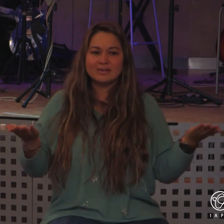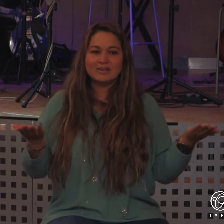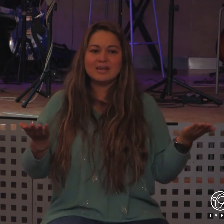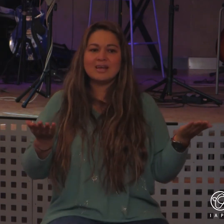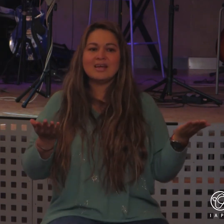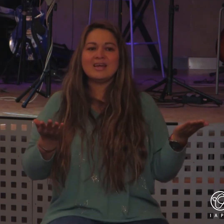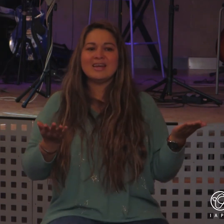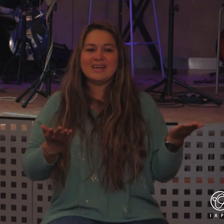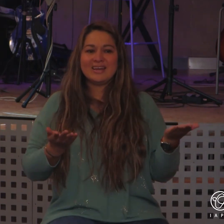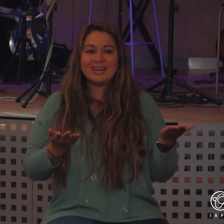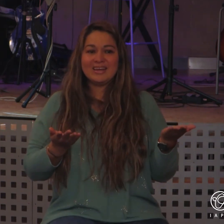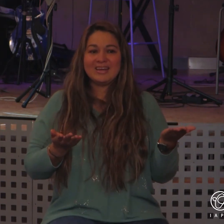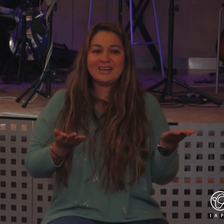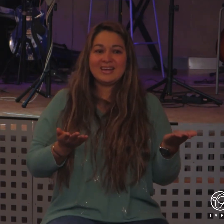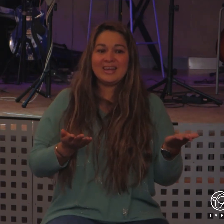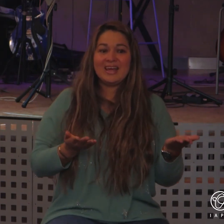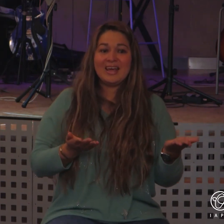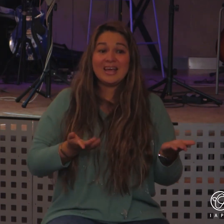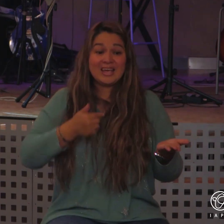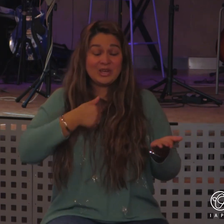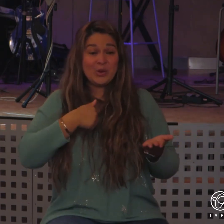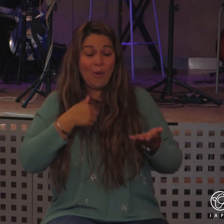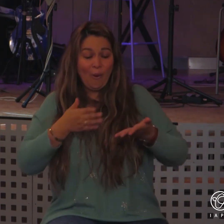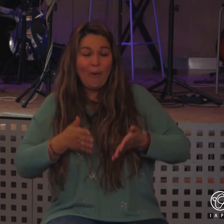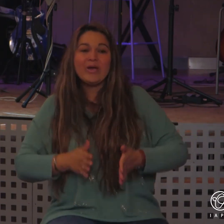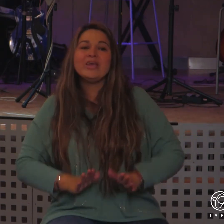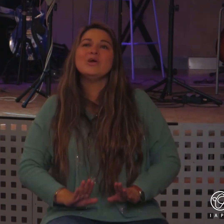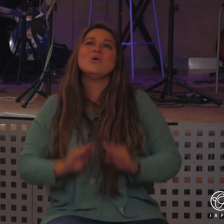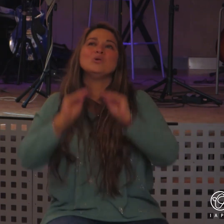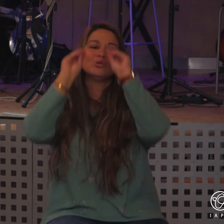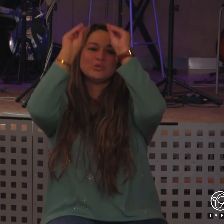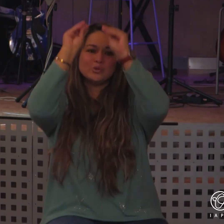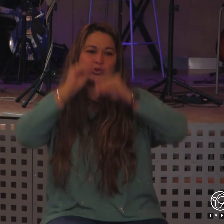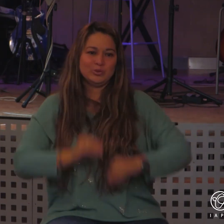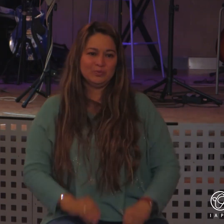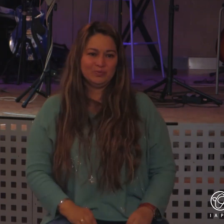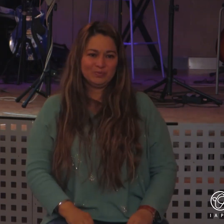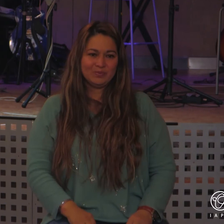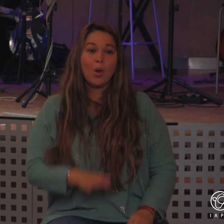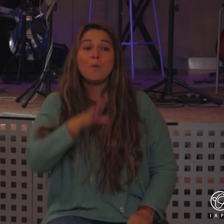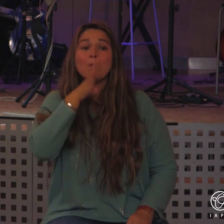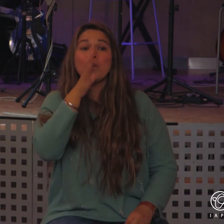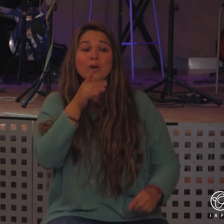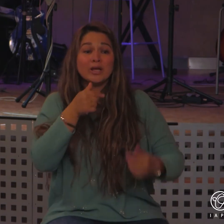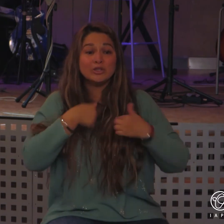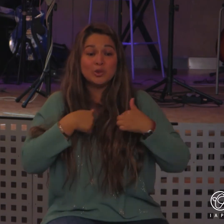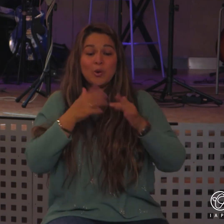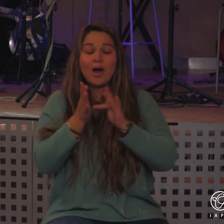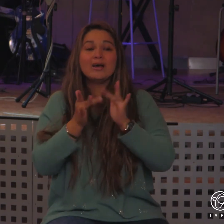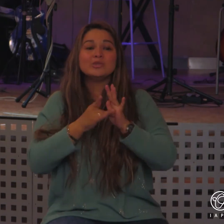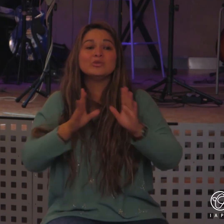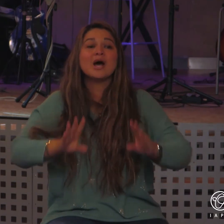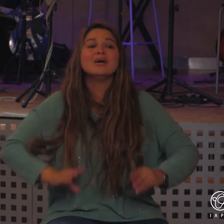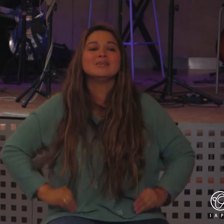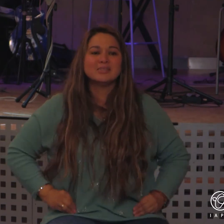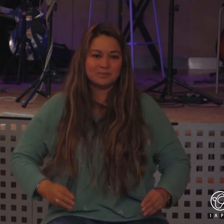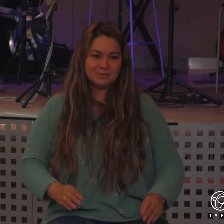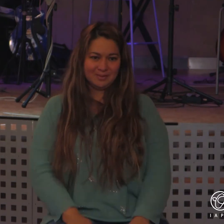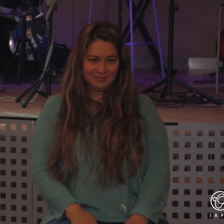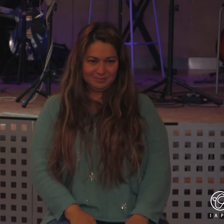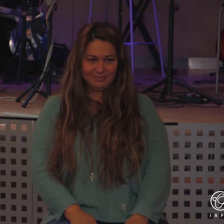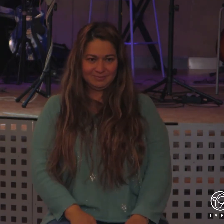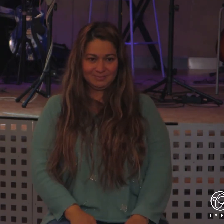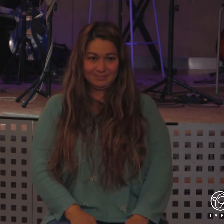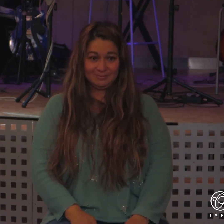propiedad de Él, que nadie tiene derecho sobre nuestra vida. No importa lo que hayamos hecho, no importa nada,